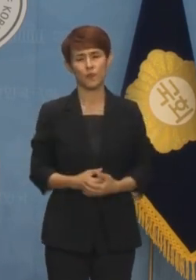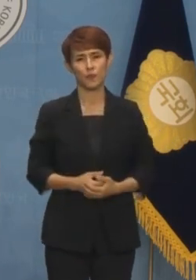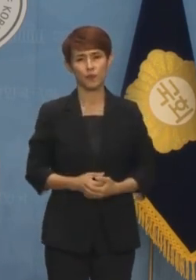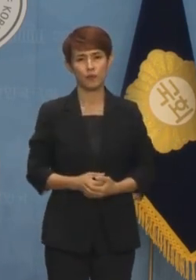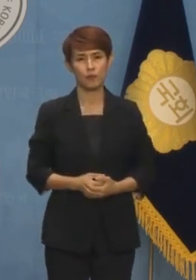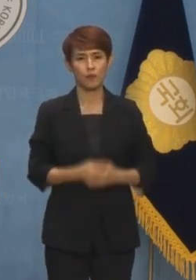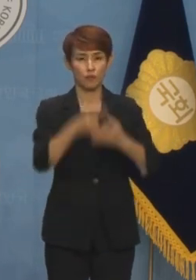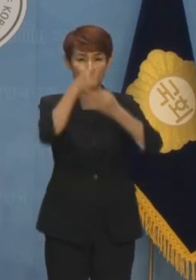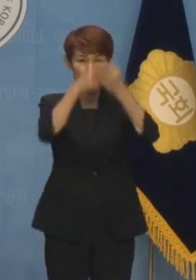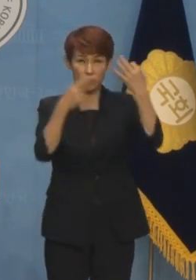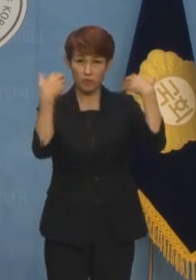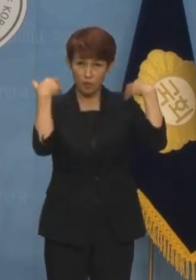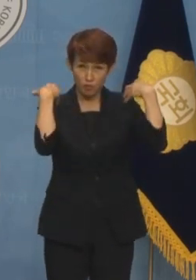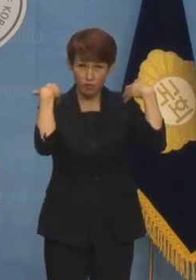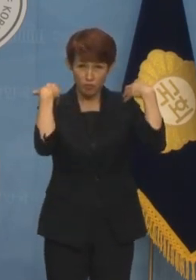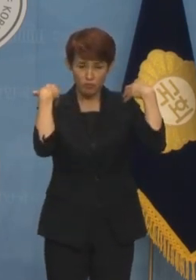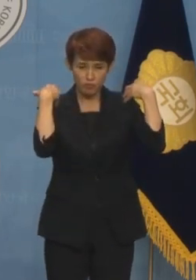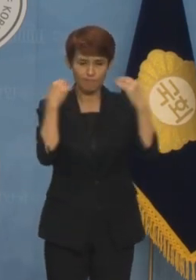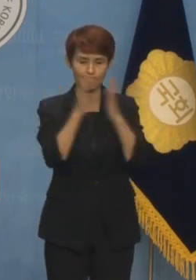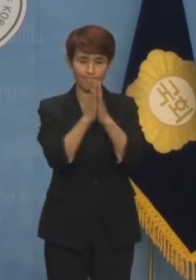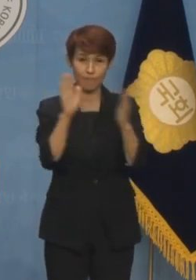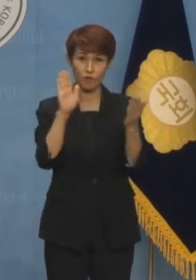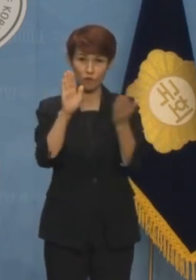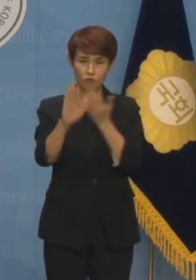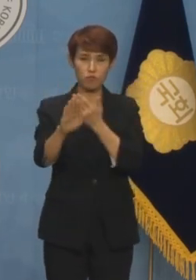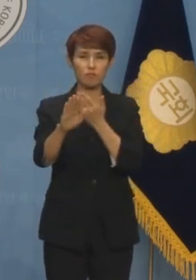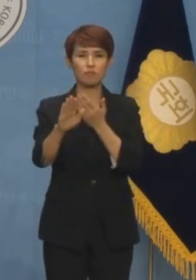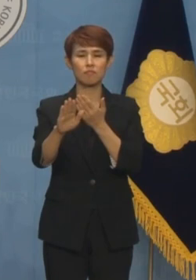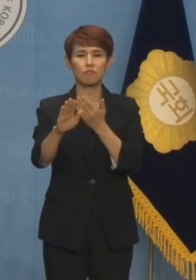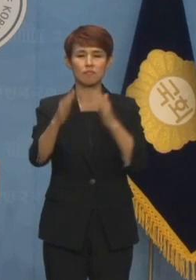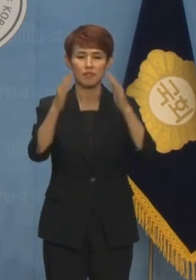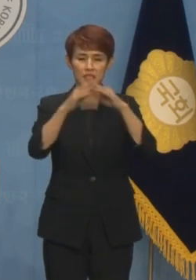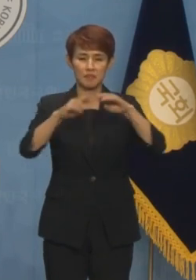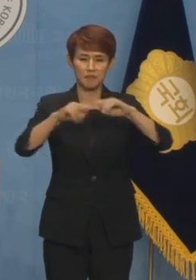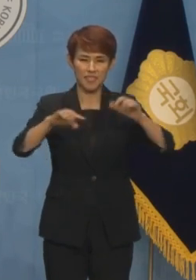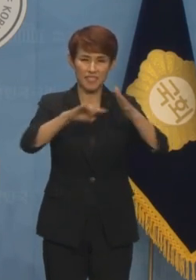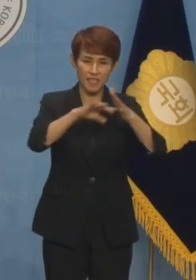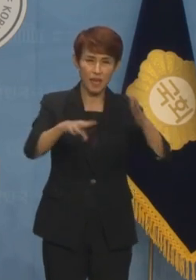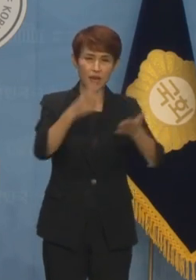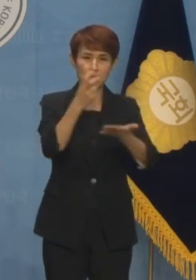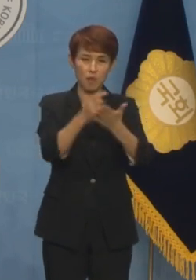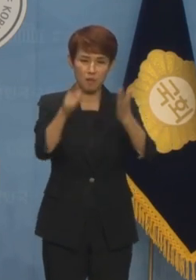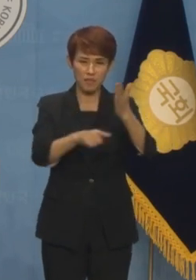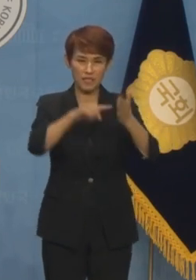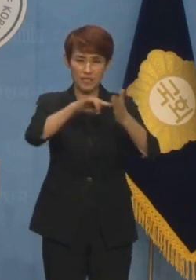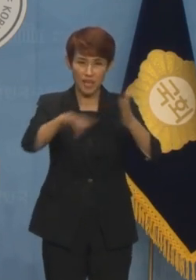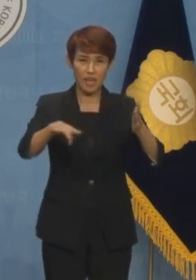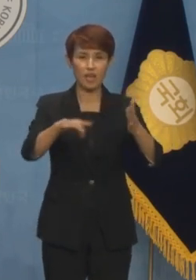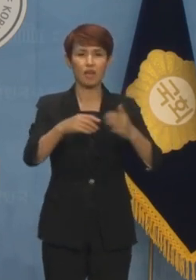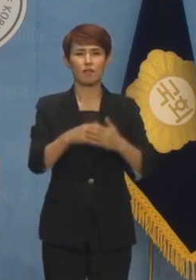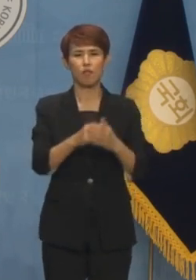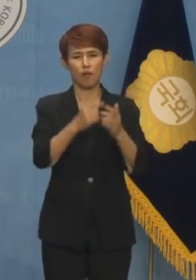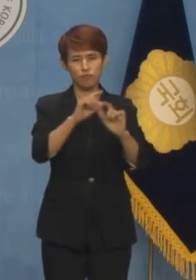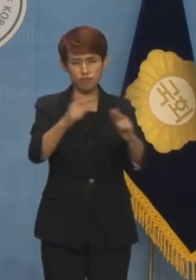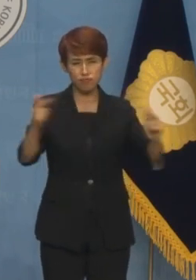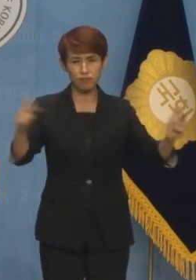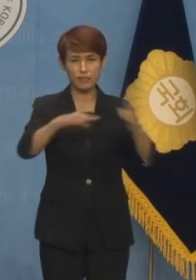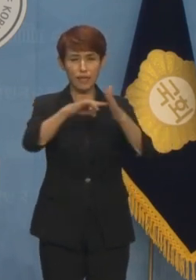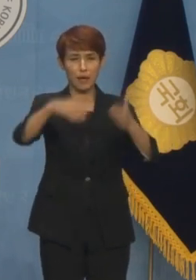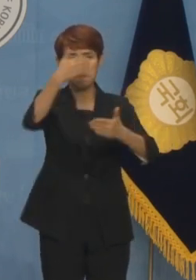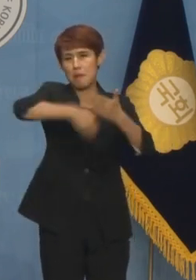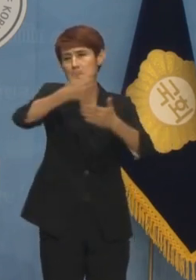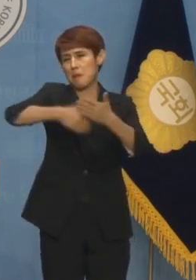윤석열 정부는 출범 후 종부세, 법인세, 양도소득세 등 지속적인